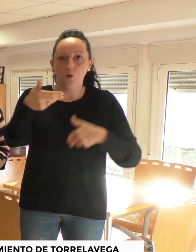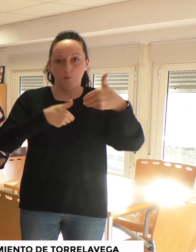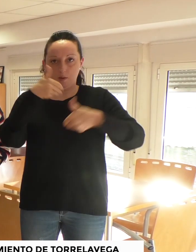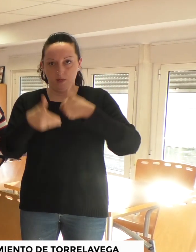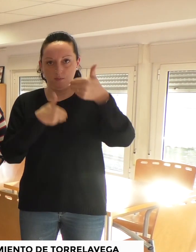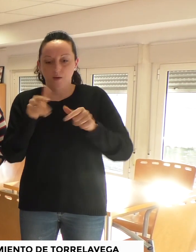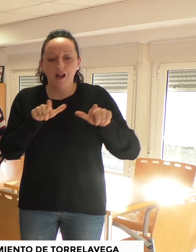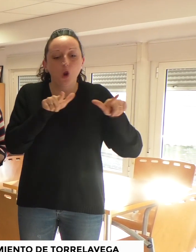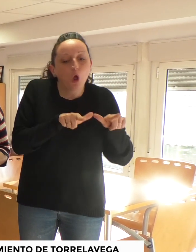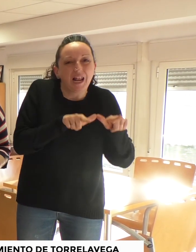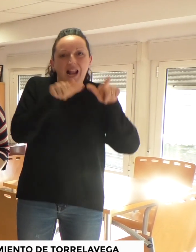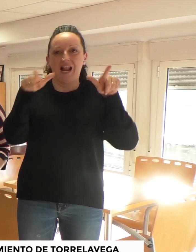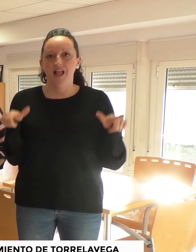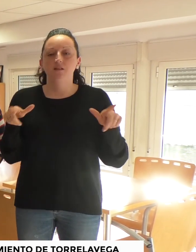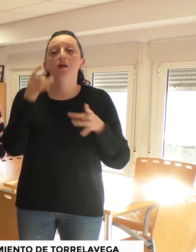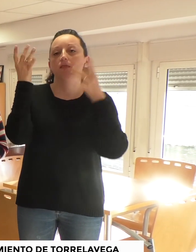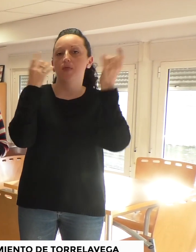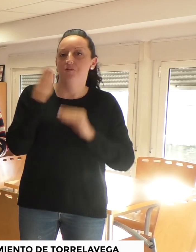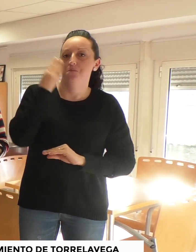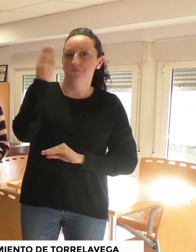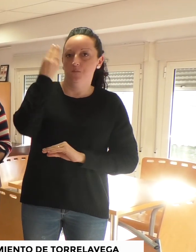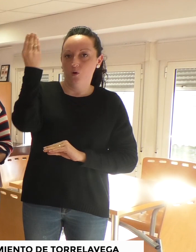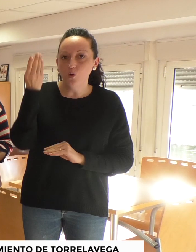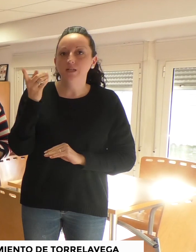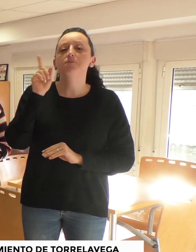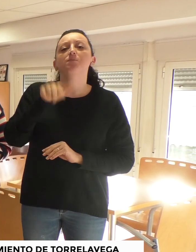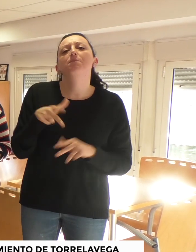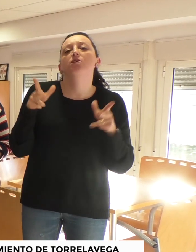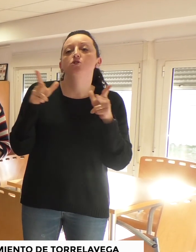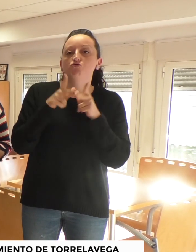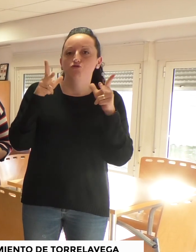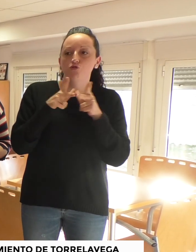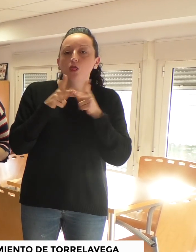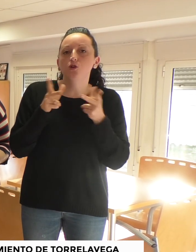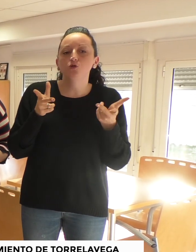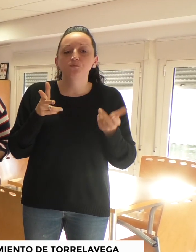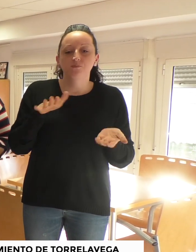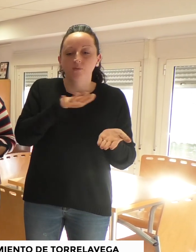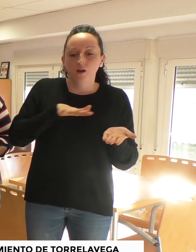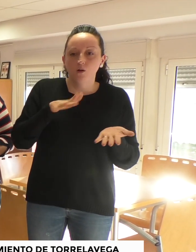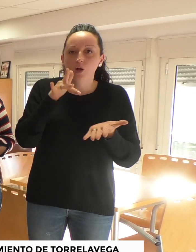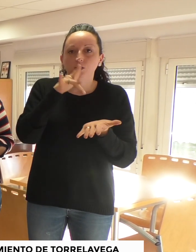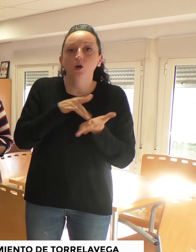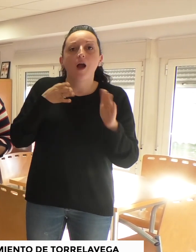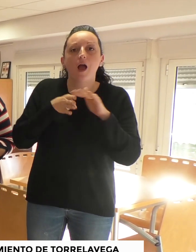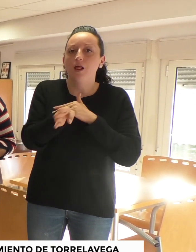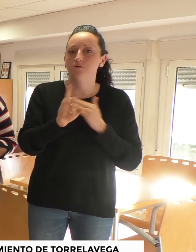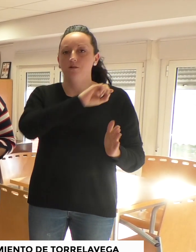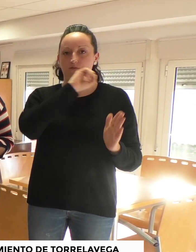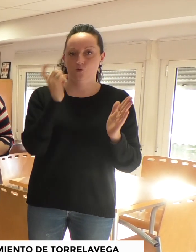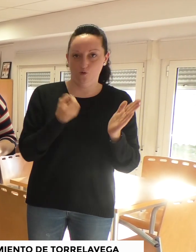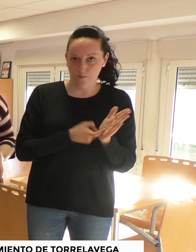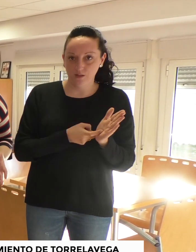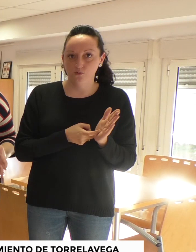de local para mejorar sus actividades, que sus socios estén en un lugar con accesibilidad, como